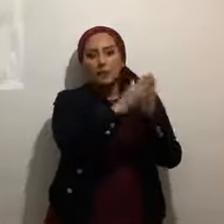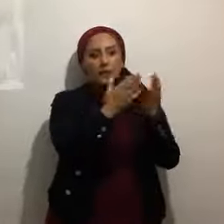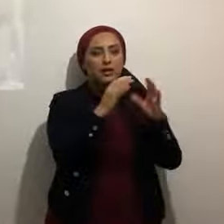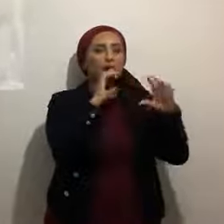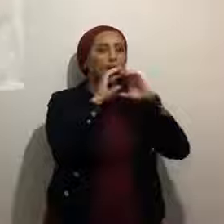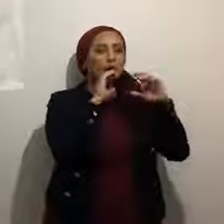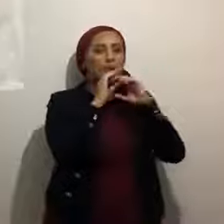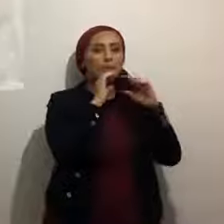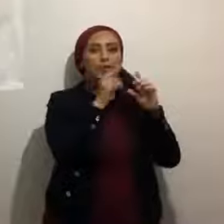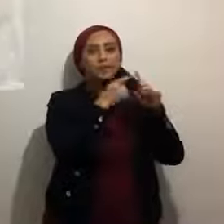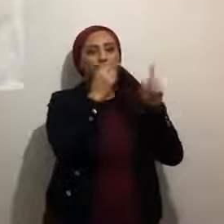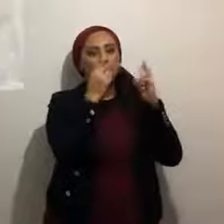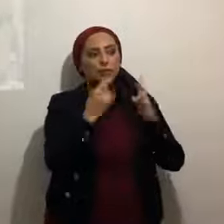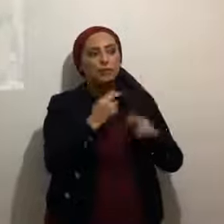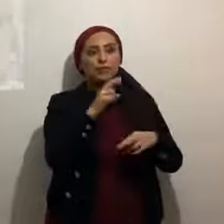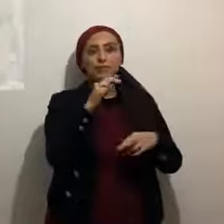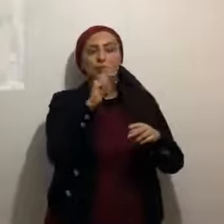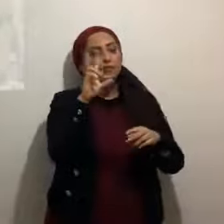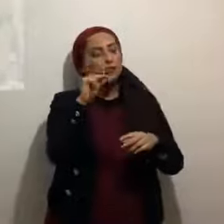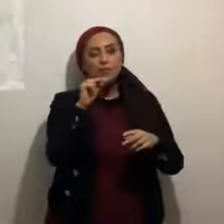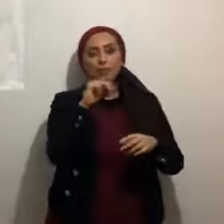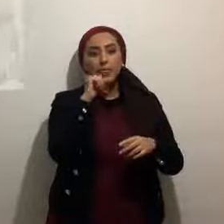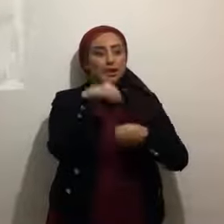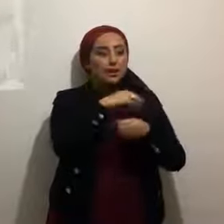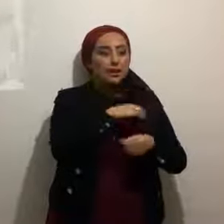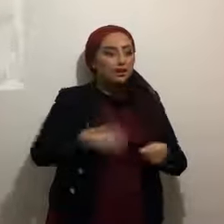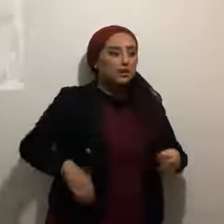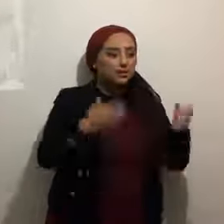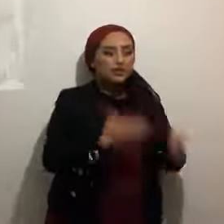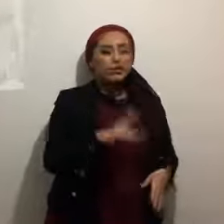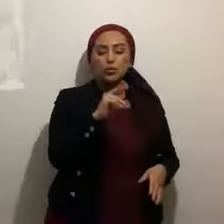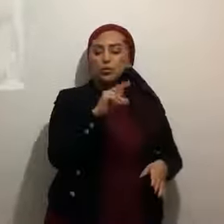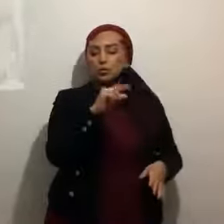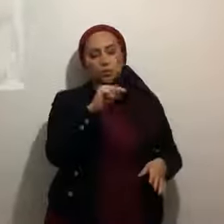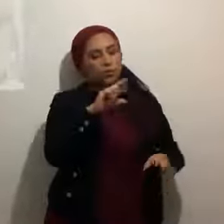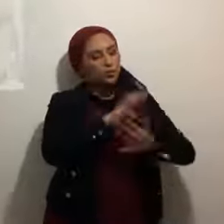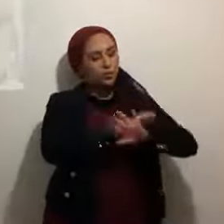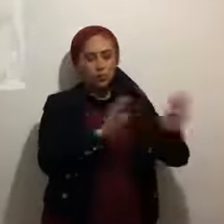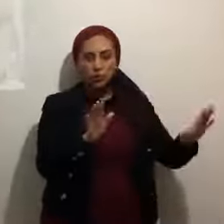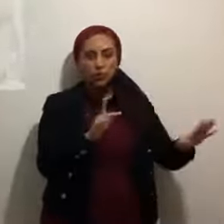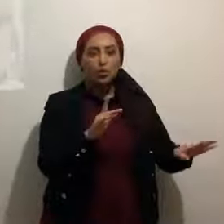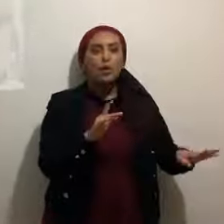o Z. No en otro libro, no en el cristianismo, no. Se hace un pozo basado en la